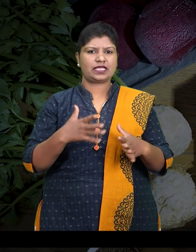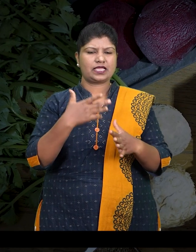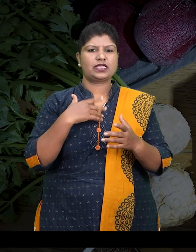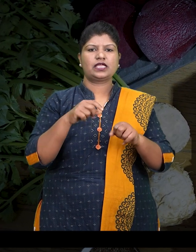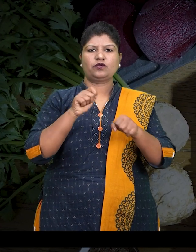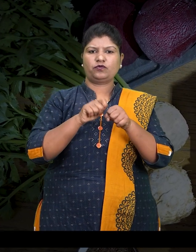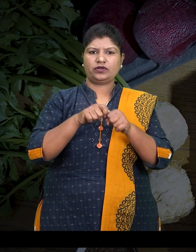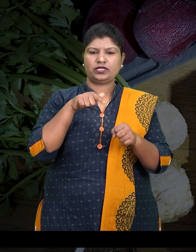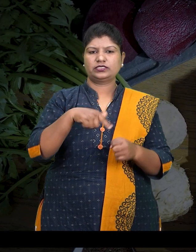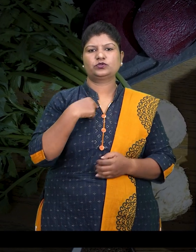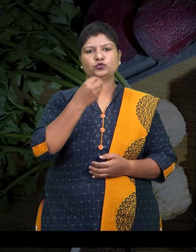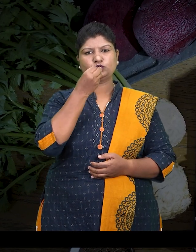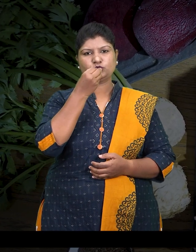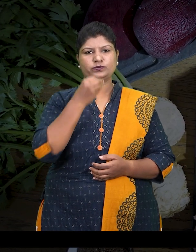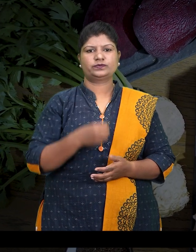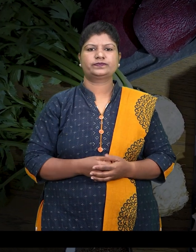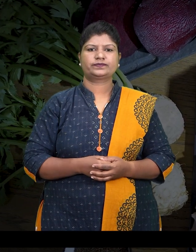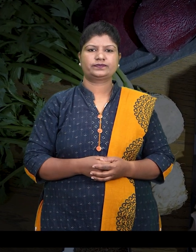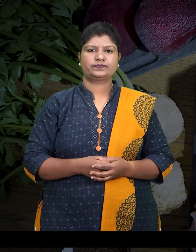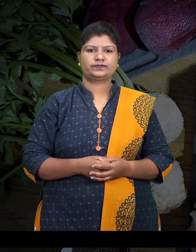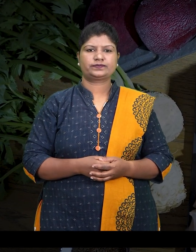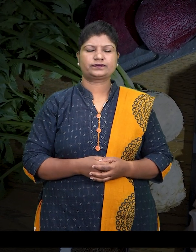भोजन के सामान्य कार्य।